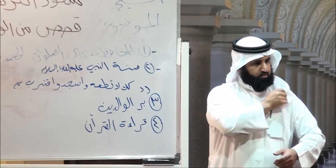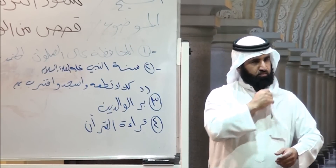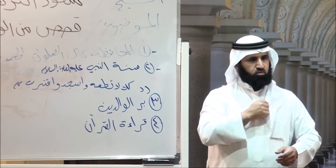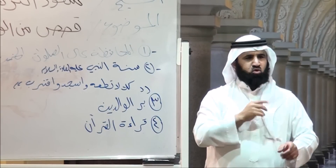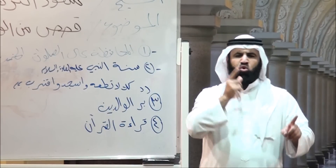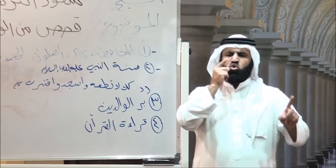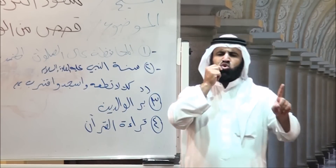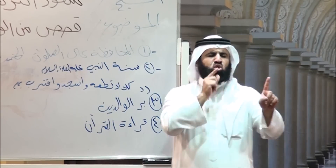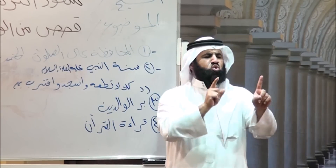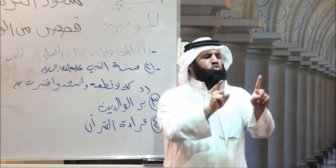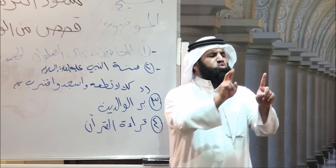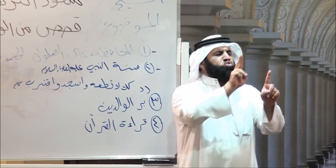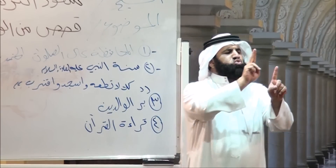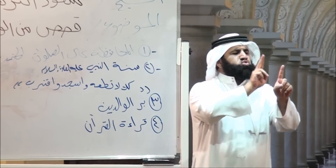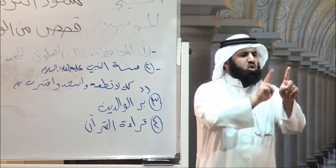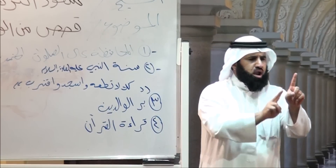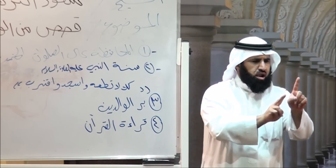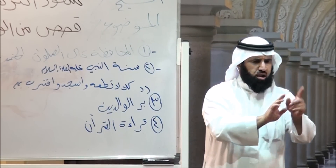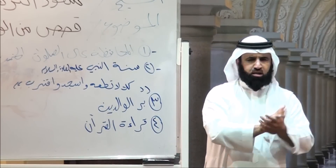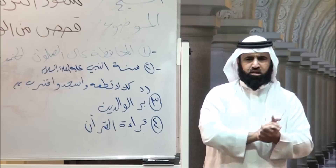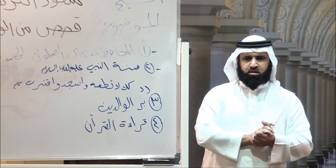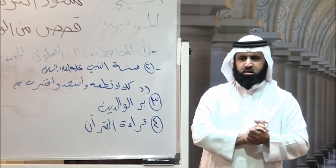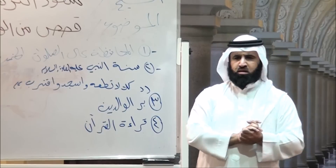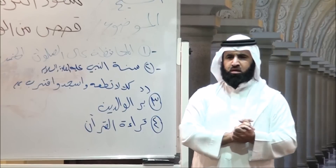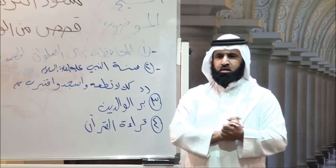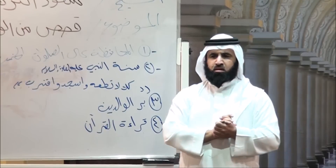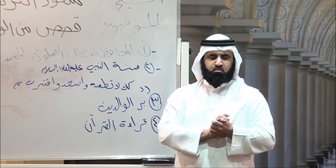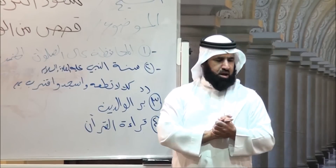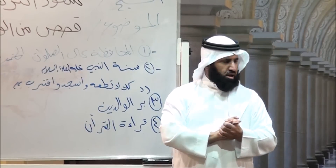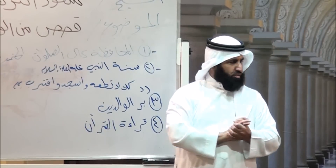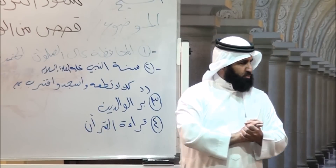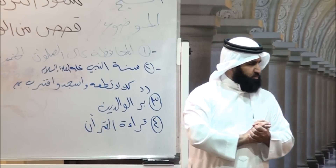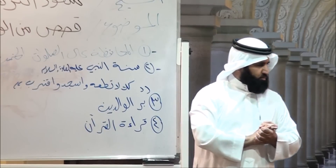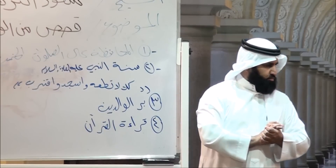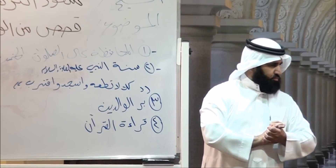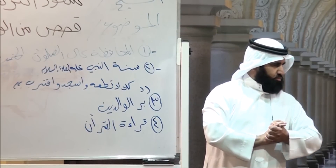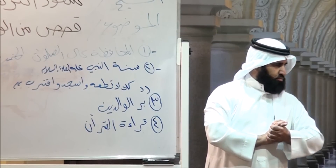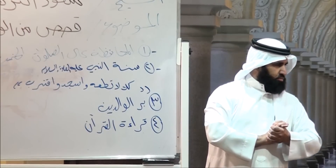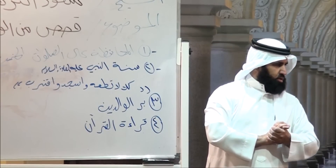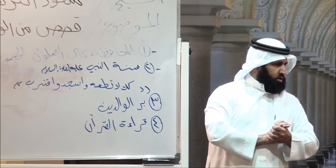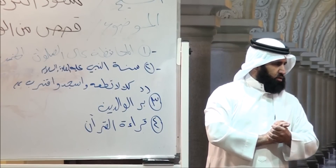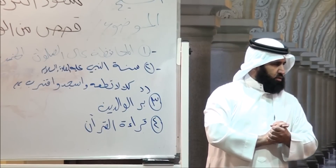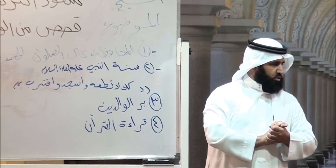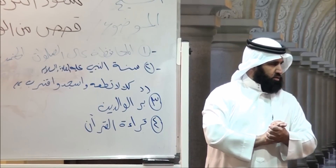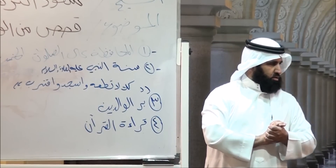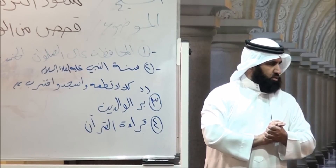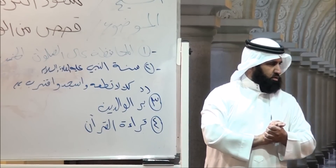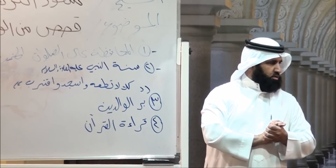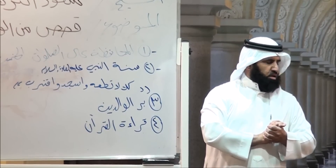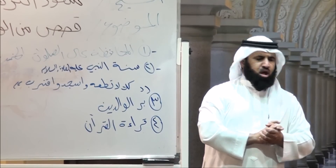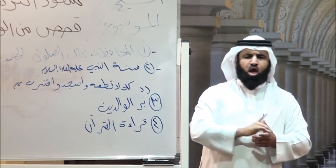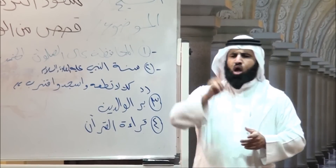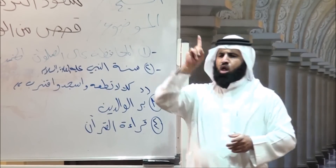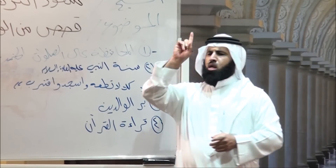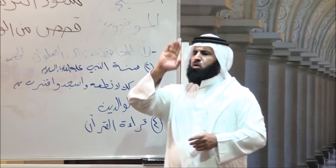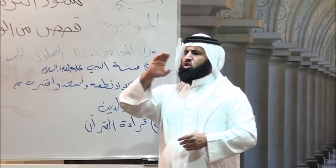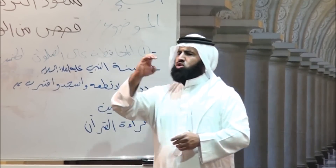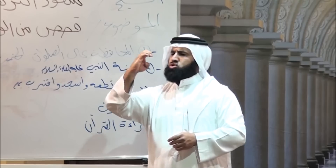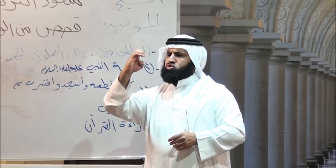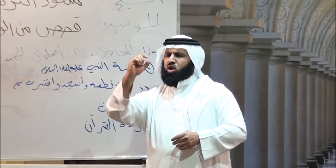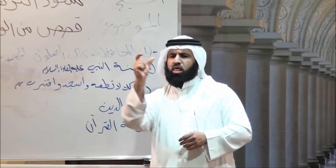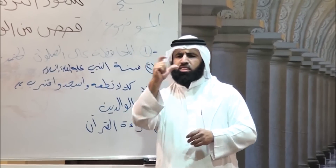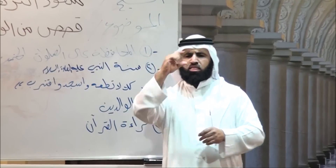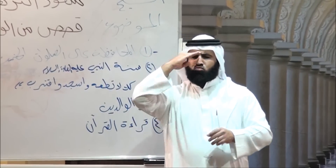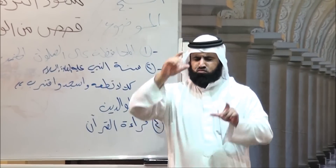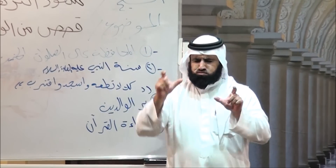وسأله ما هو أعظم جند الله؟ جند الله، الله هو جنود، ما أعظم جنود